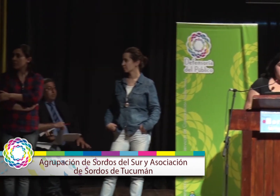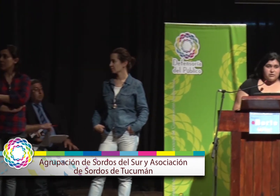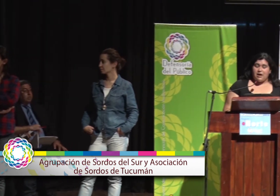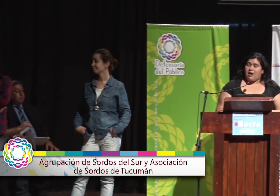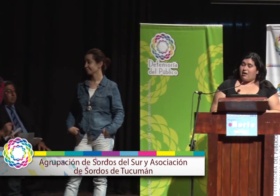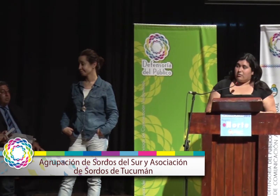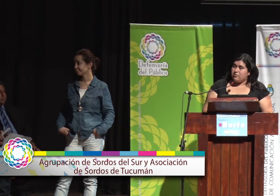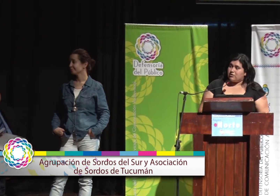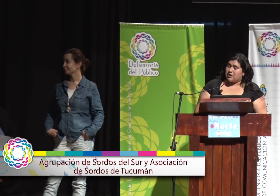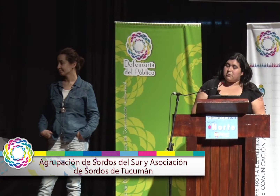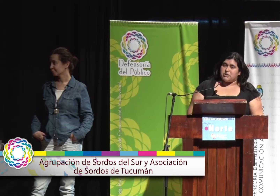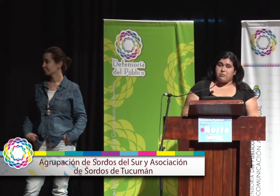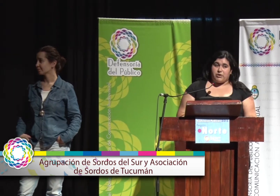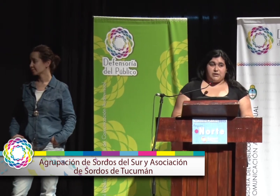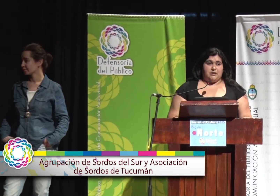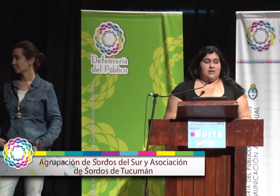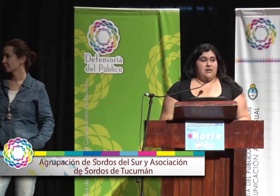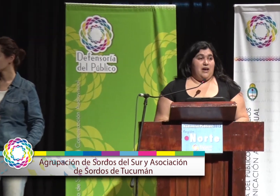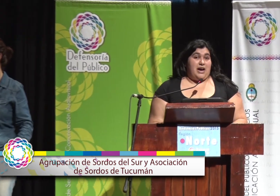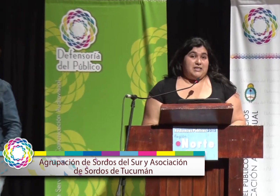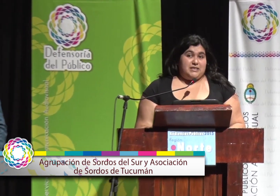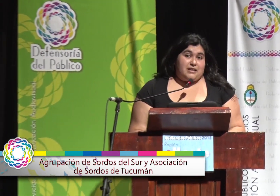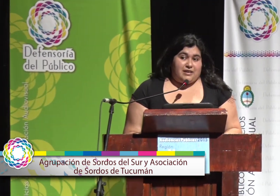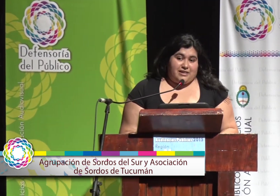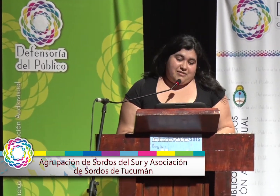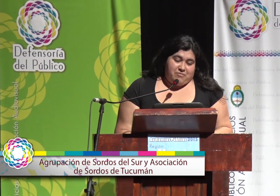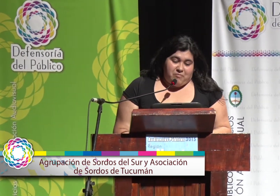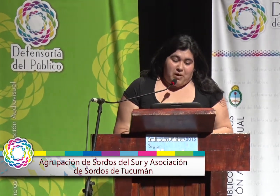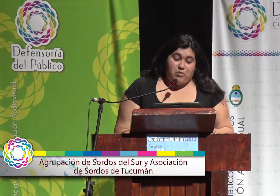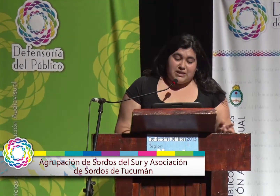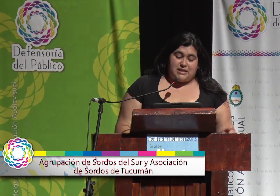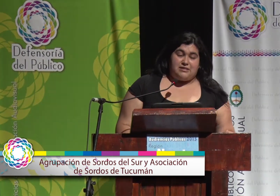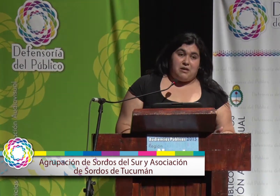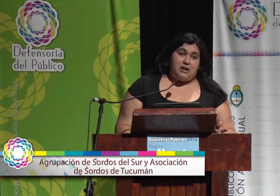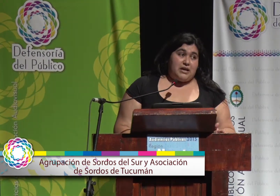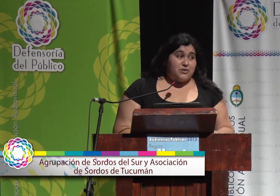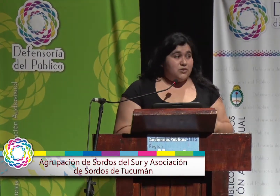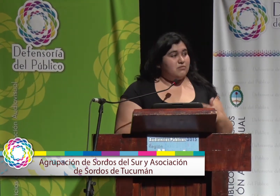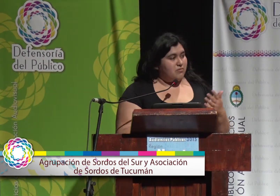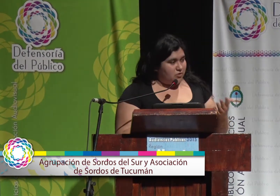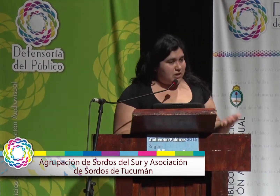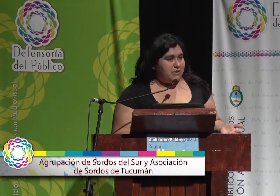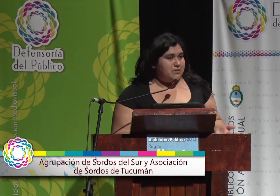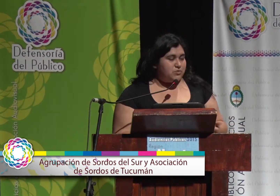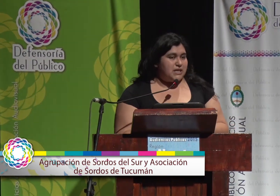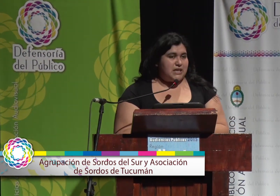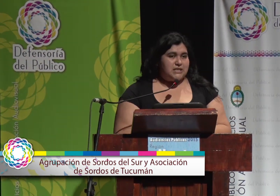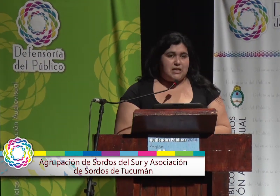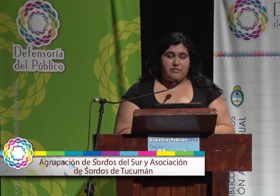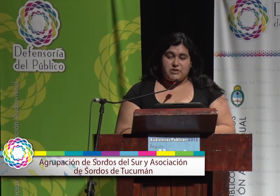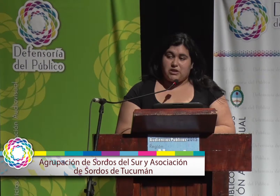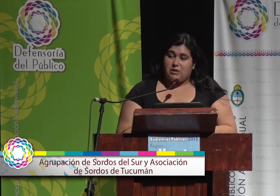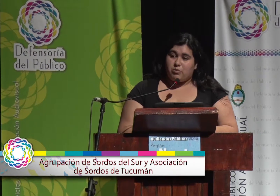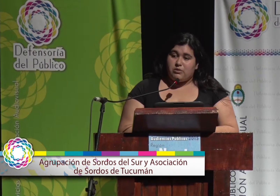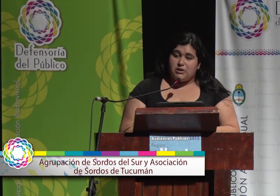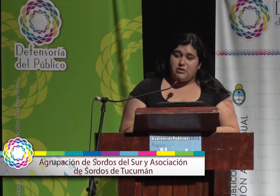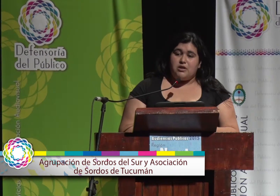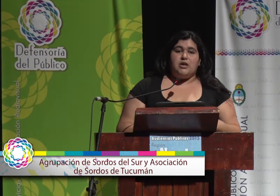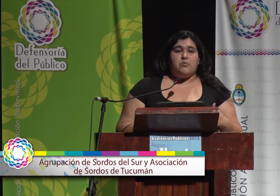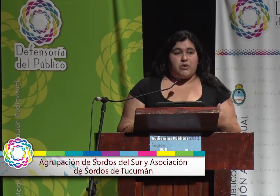notas, aún no tenemos respuesta. Así que vamos a seguir trabajando. Otra vez, muchas gracias a la Defensoría del Público por dar